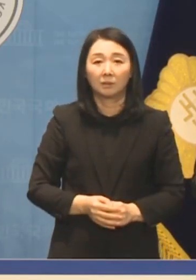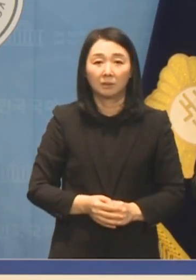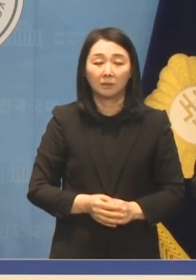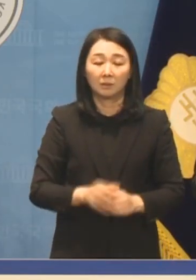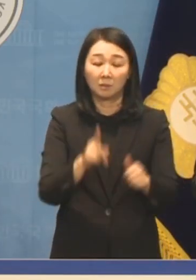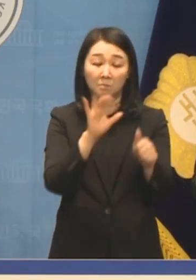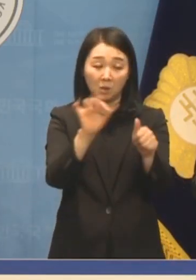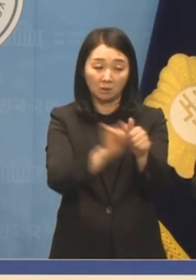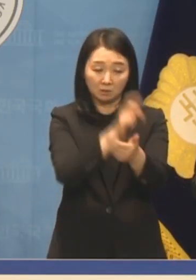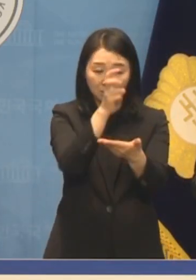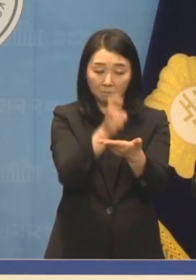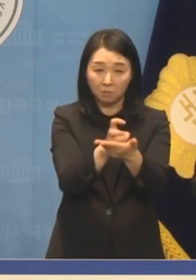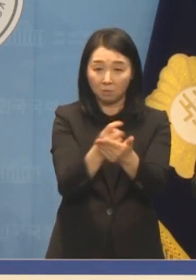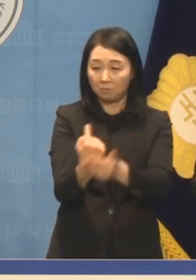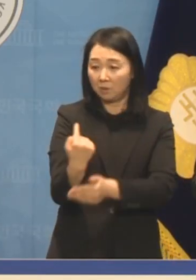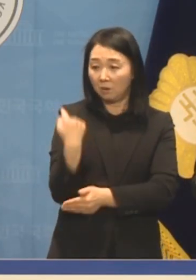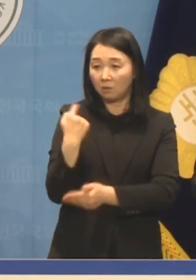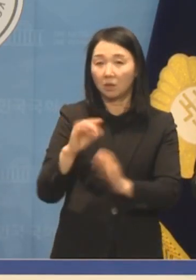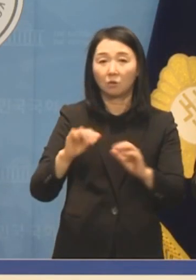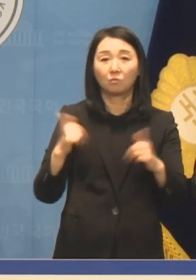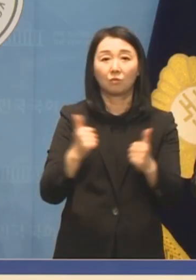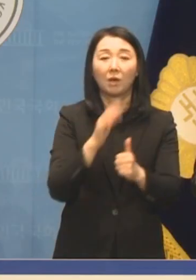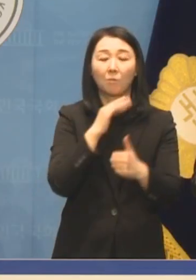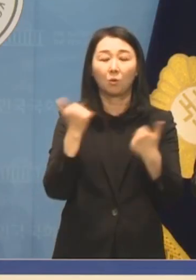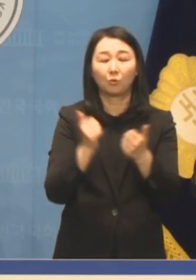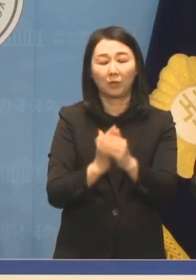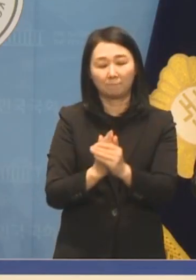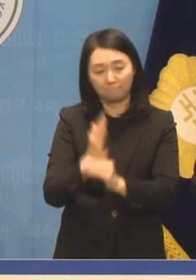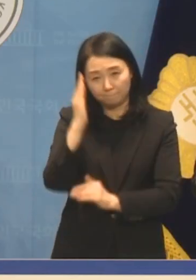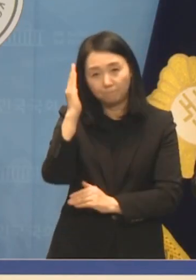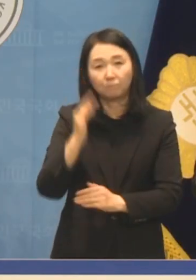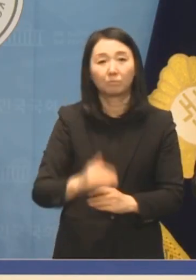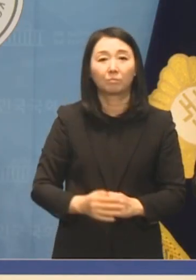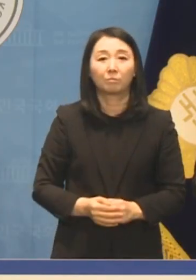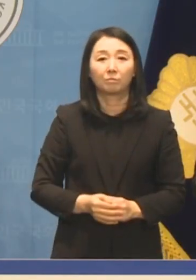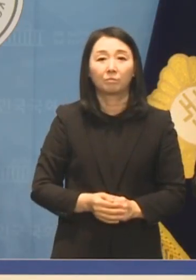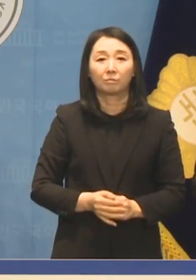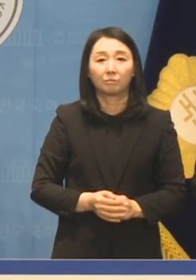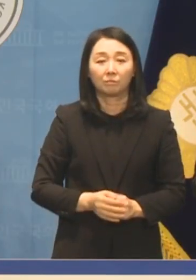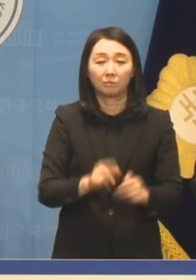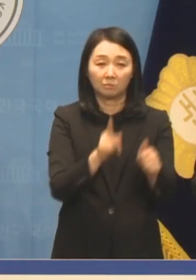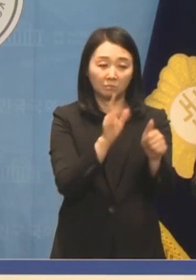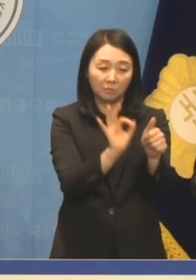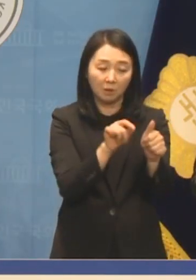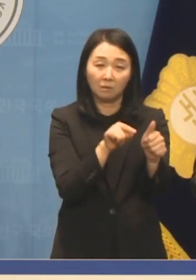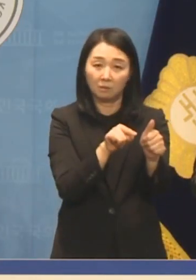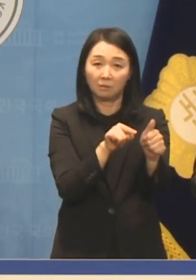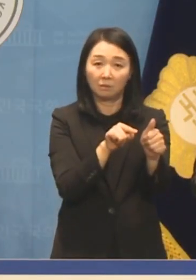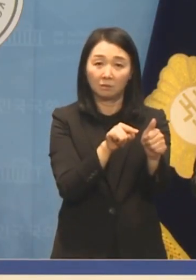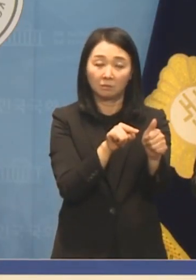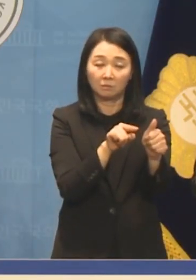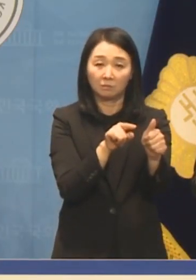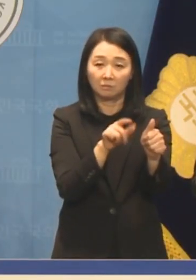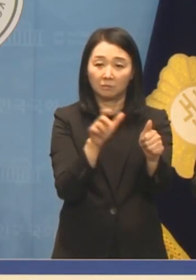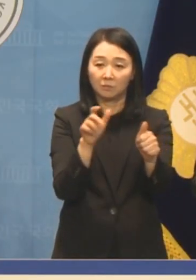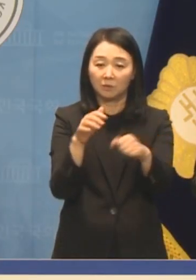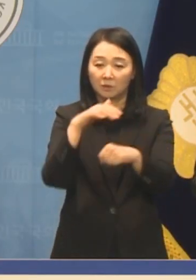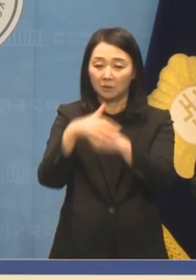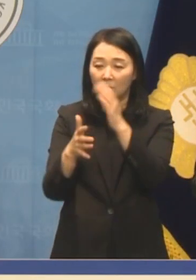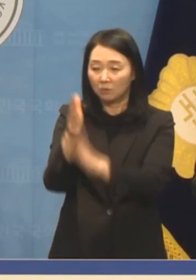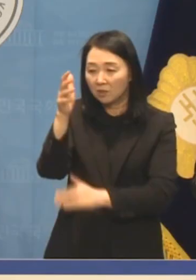명태균 특검법이 어제 국회 본회의를 통과했습니다. 명태균 씨도 홍준표